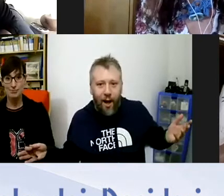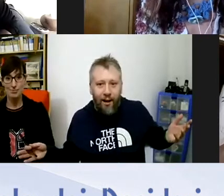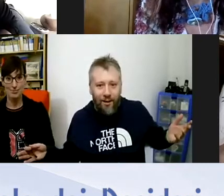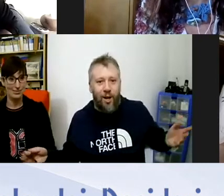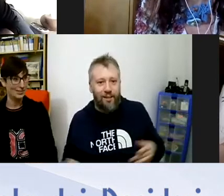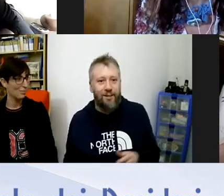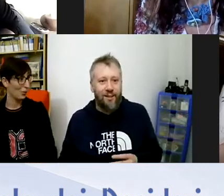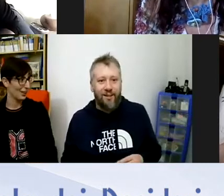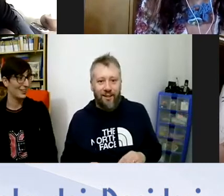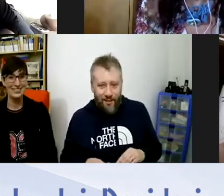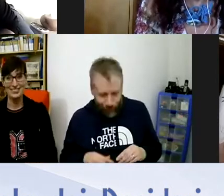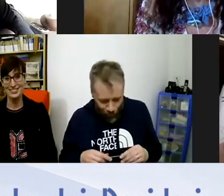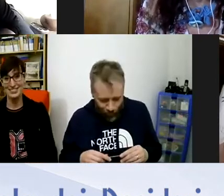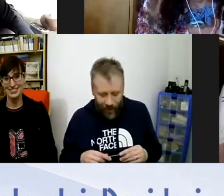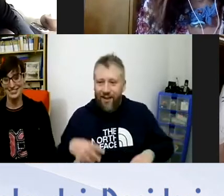pota.